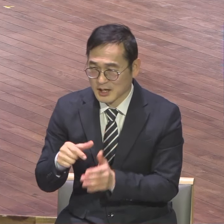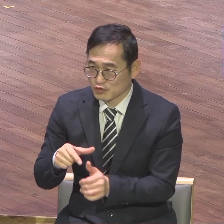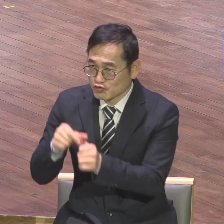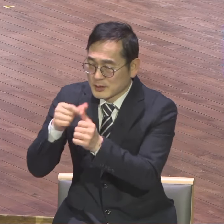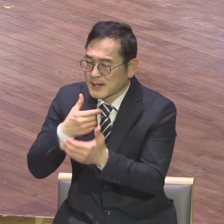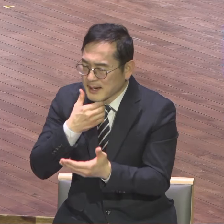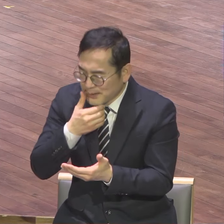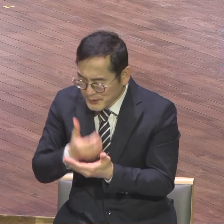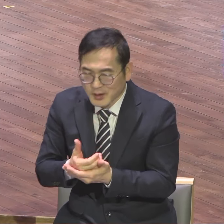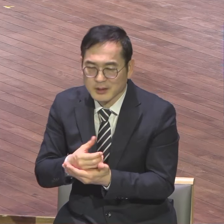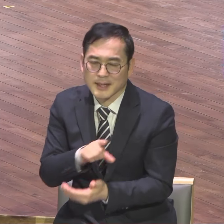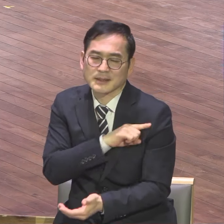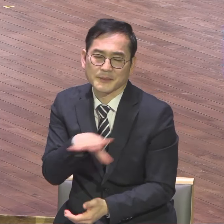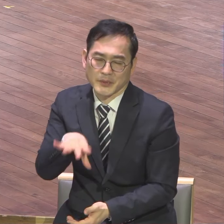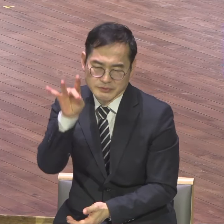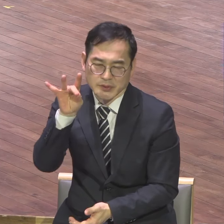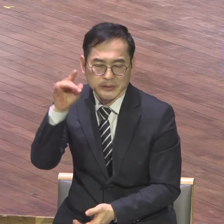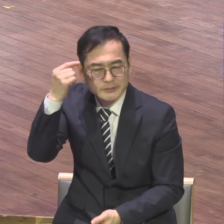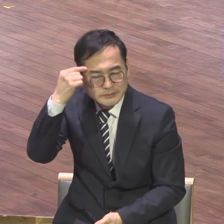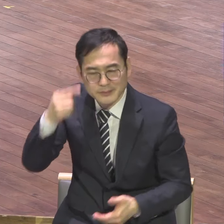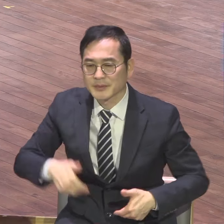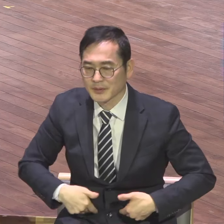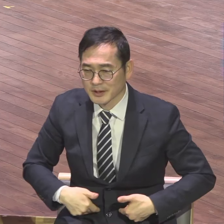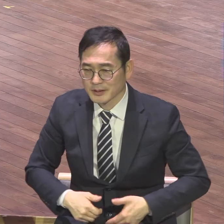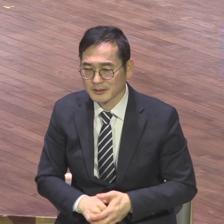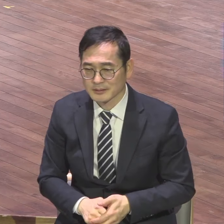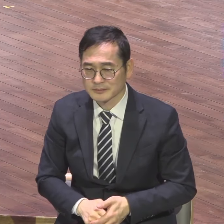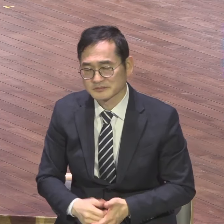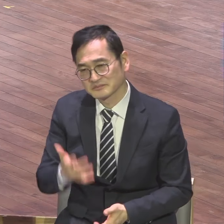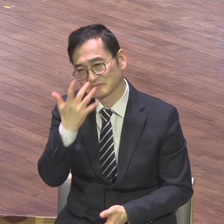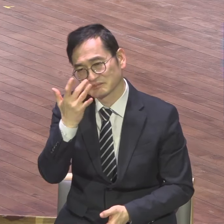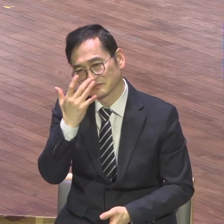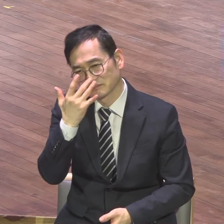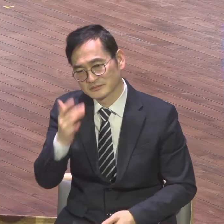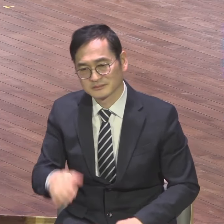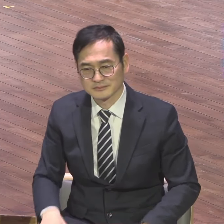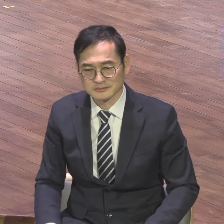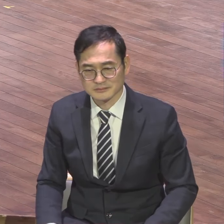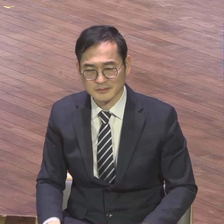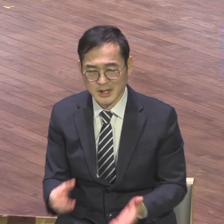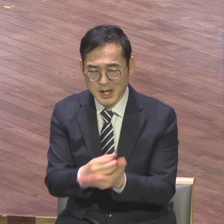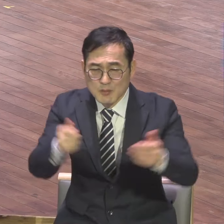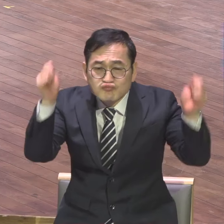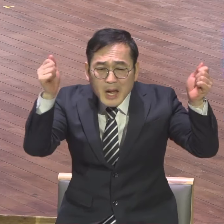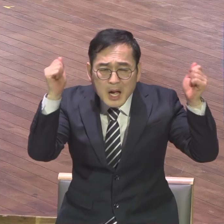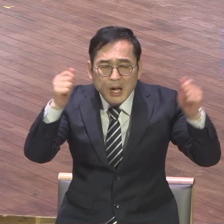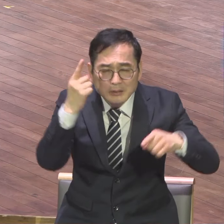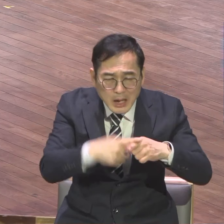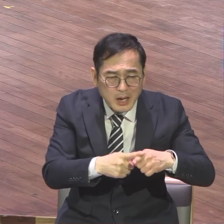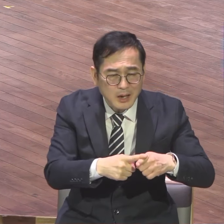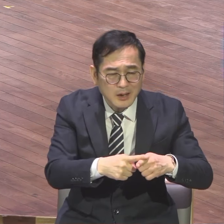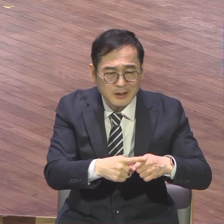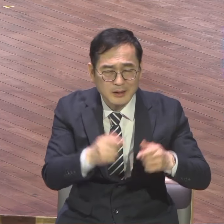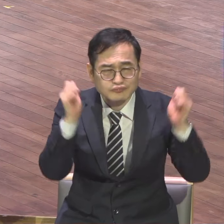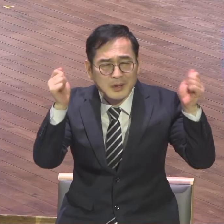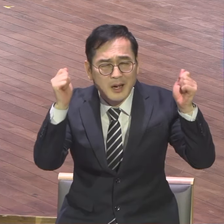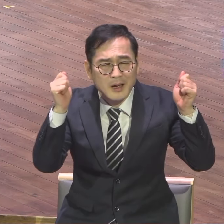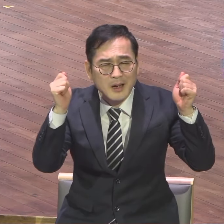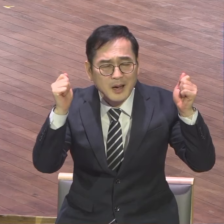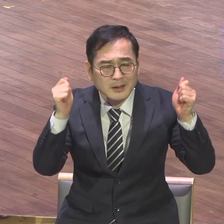다니는 사람일수록 구원의 감격이 없어요 무당하다가 돌아온 분은 구원의 감격이 있는데 교회 오랫동안